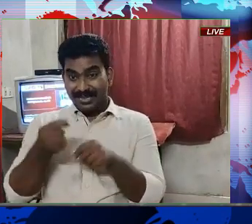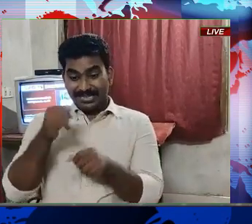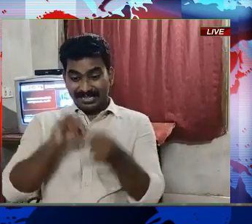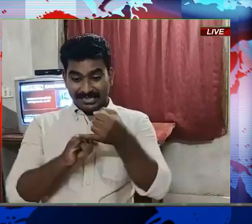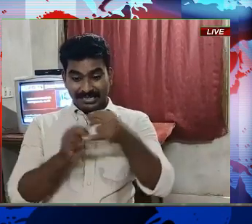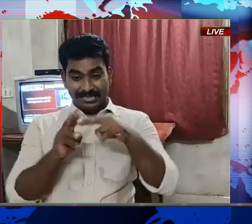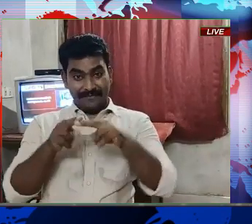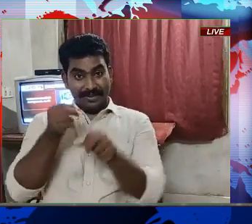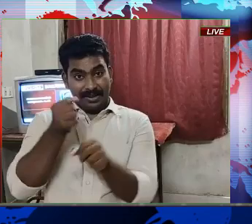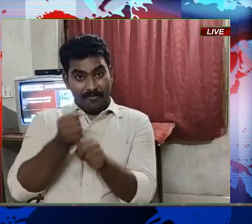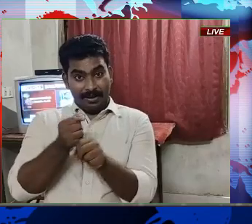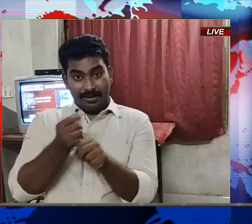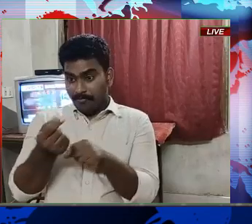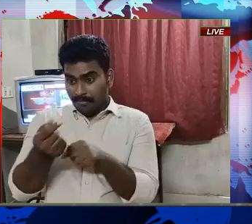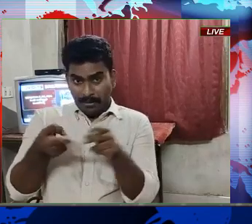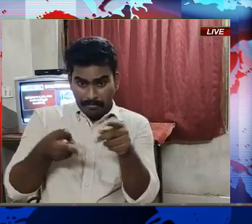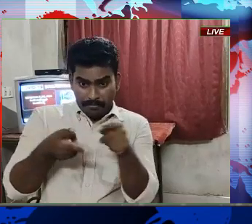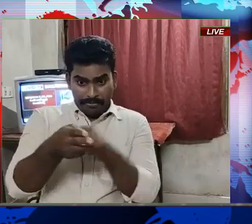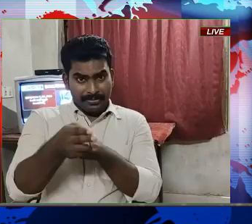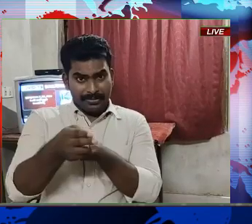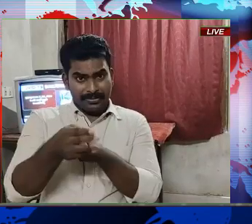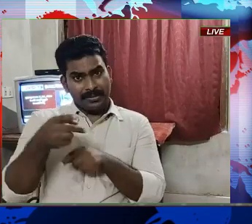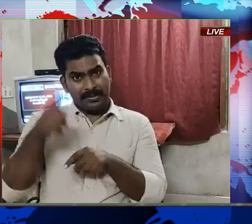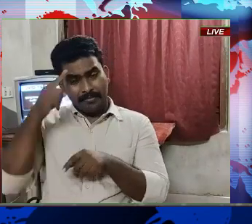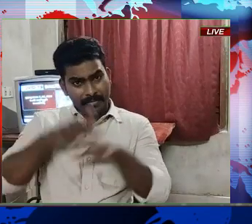തടയാൻ കഴിഞ്ഞില്ലേ? അതിൻ്റെ ഗുണം ചെറുതല്ലല്ലോ.